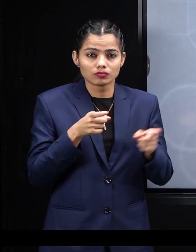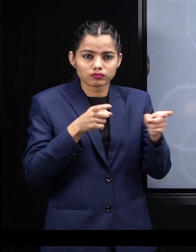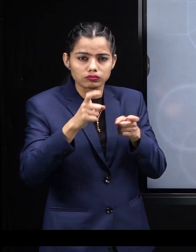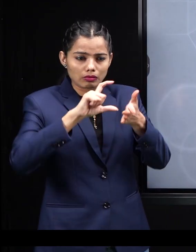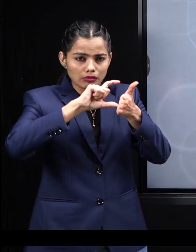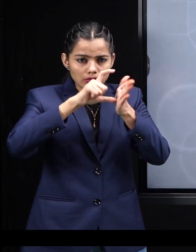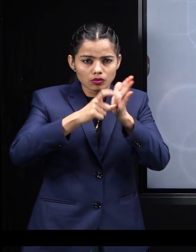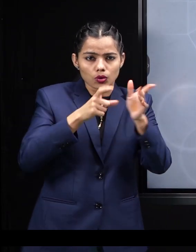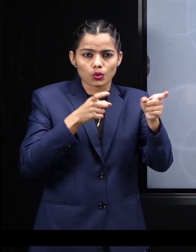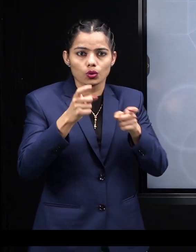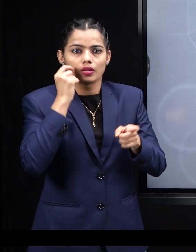யூக்ளிடின் வடிவியல்,